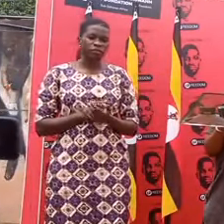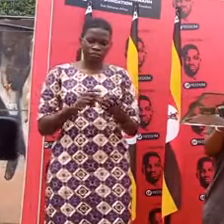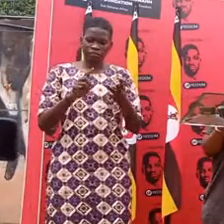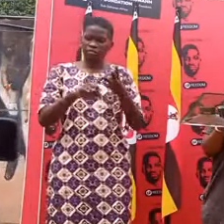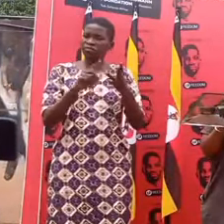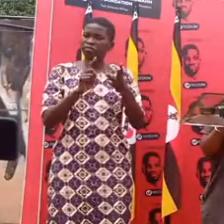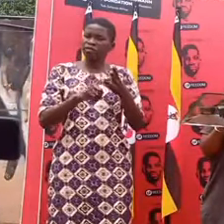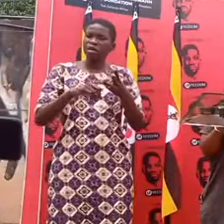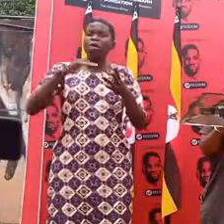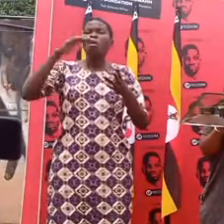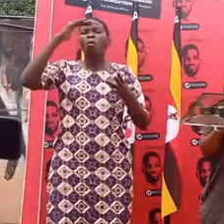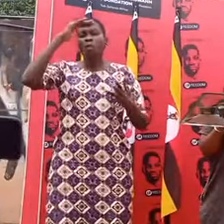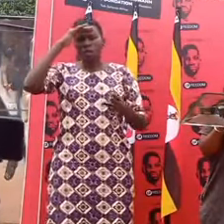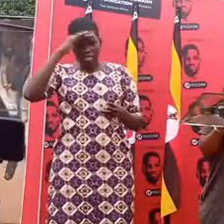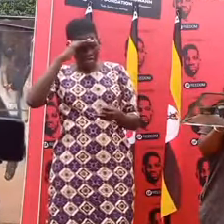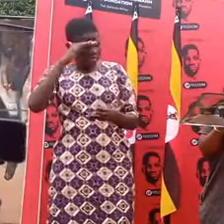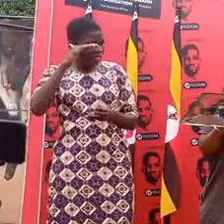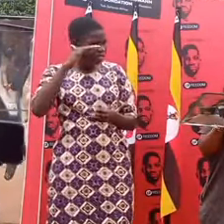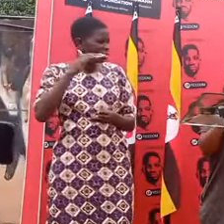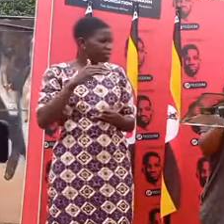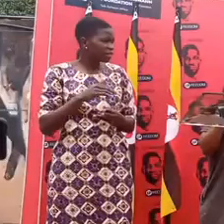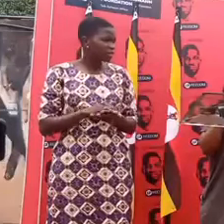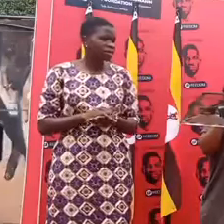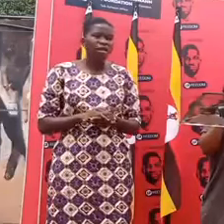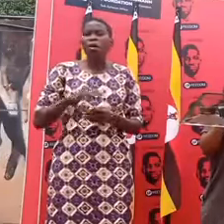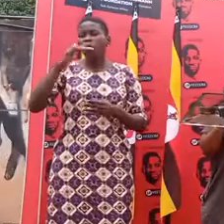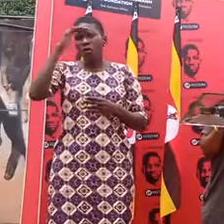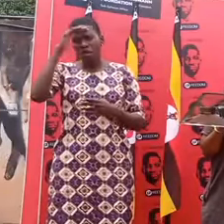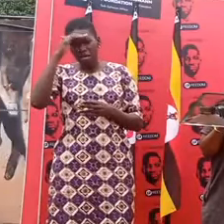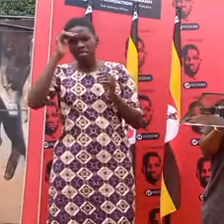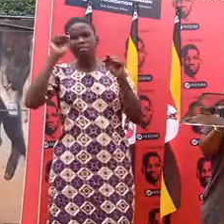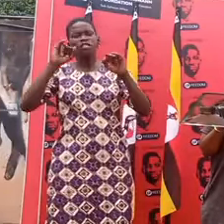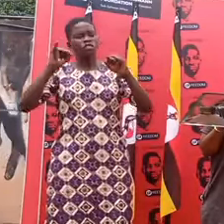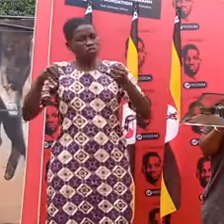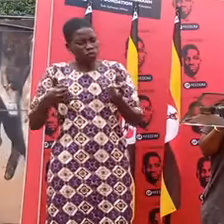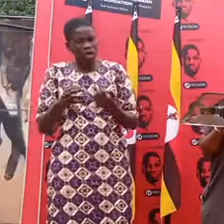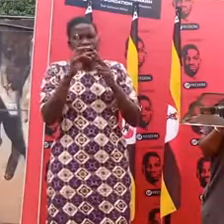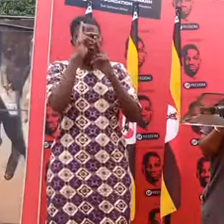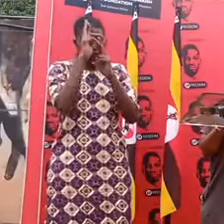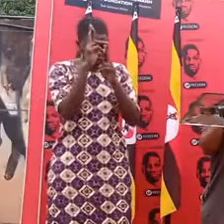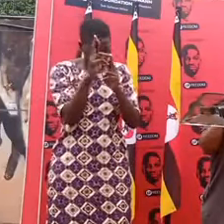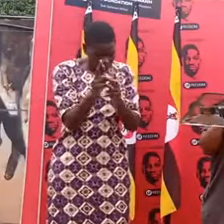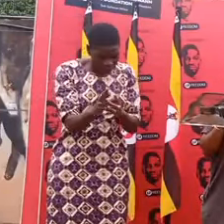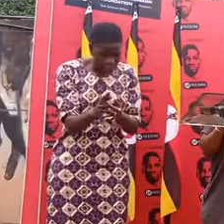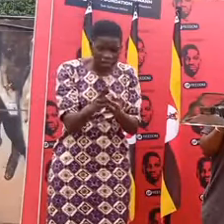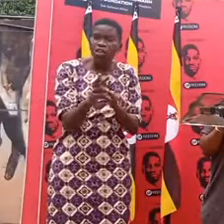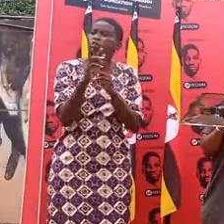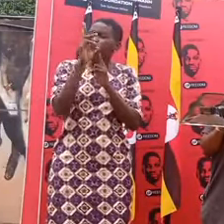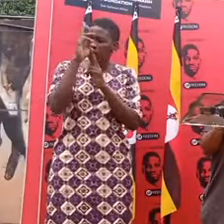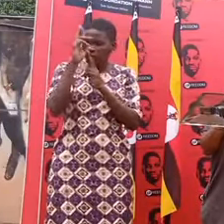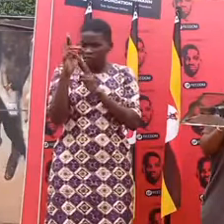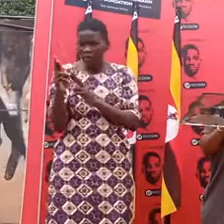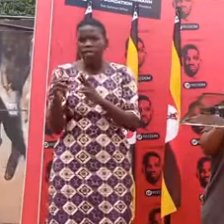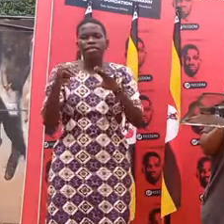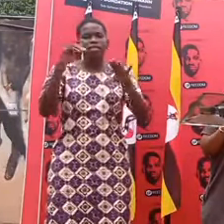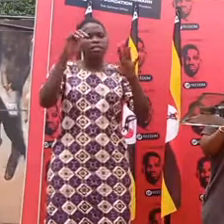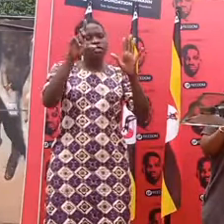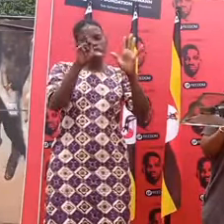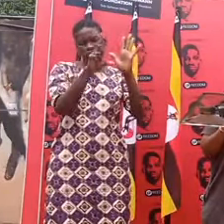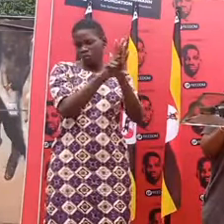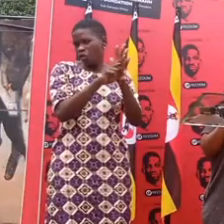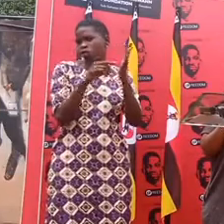Polisi etekemu ete respectinge. Eteke chitiwa umateka